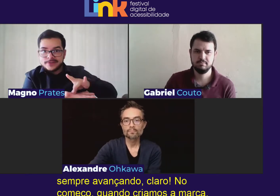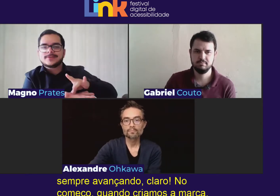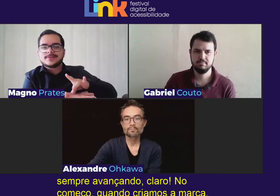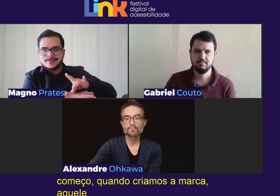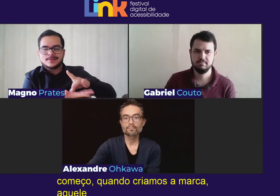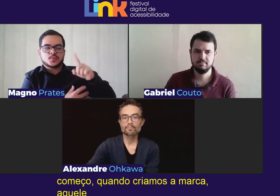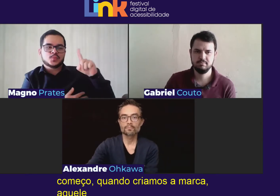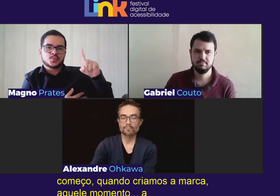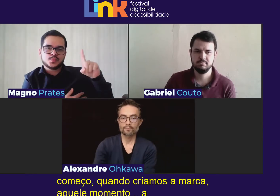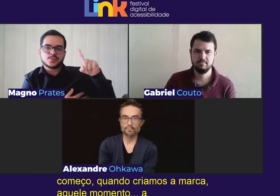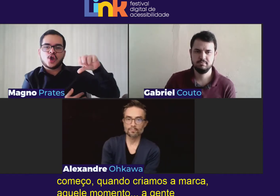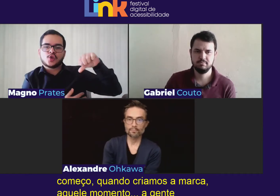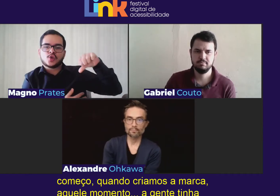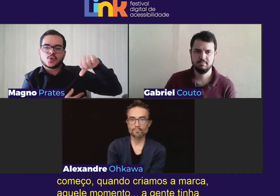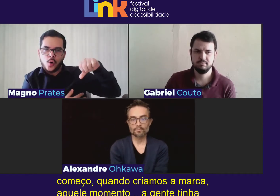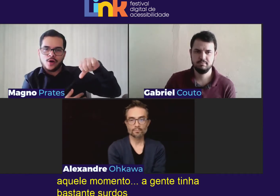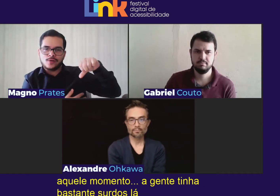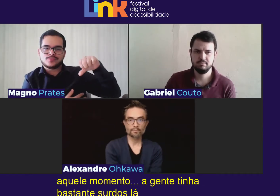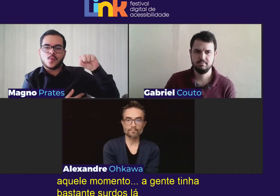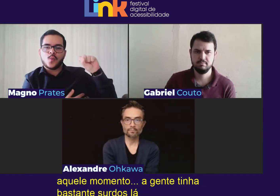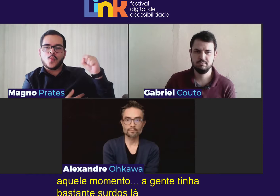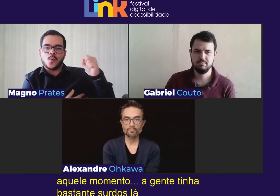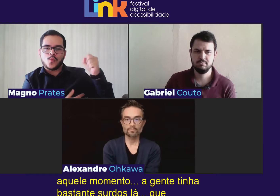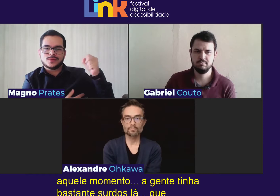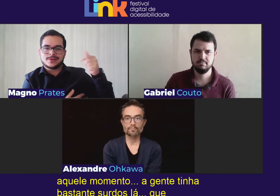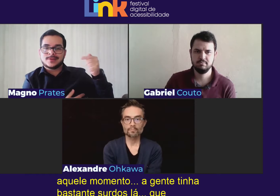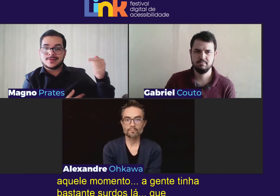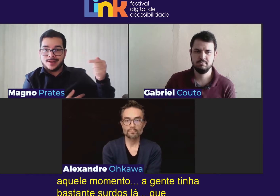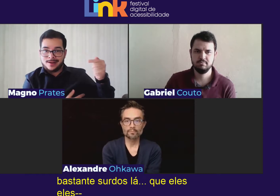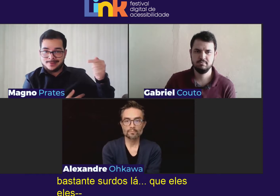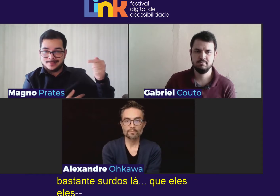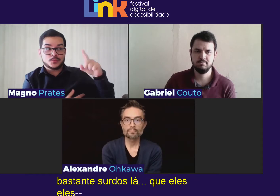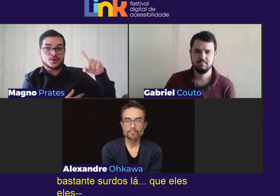lá, ouvintes, desculpa, tinham lá em